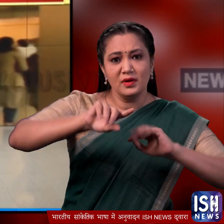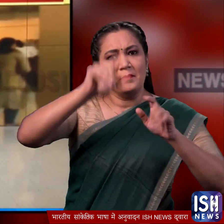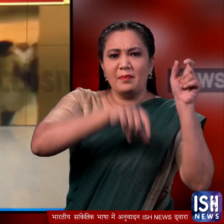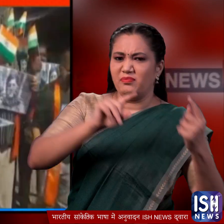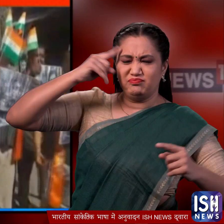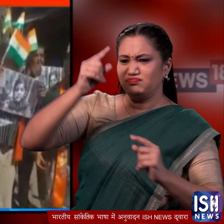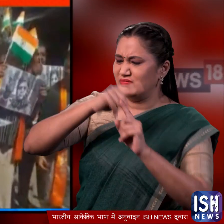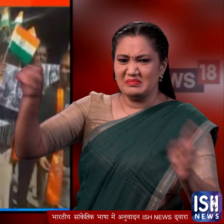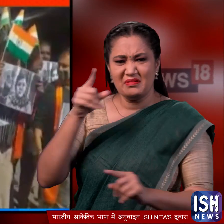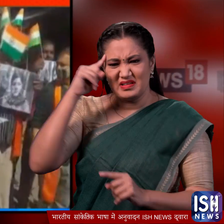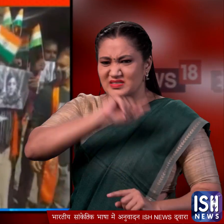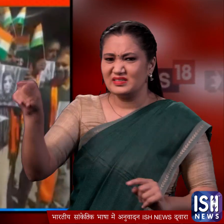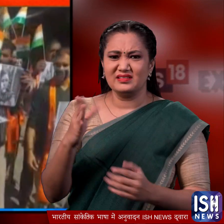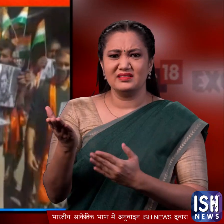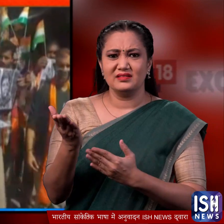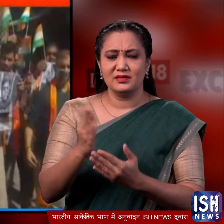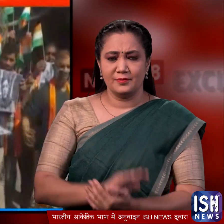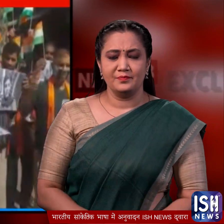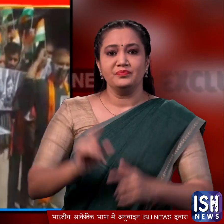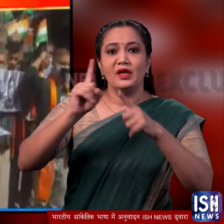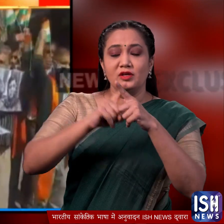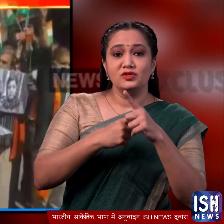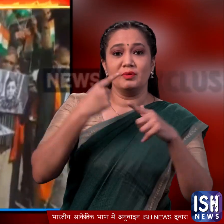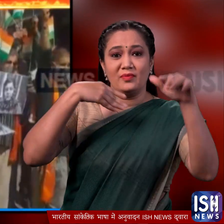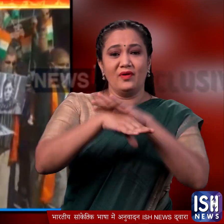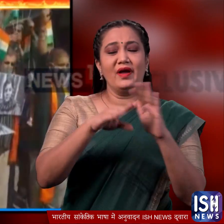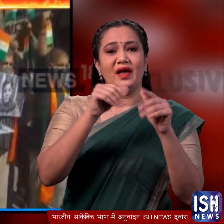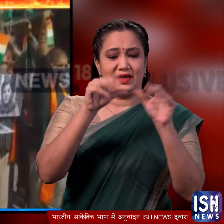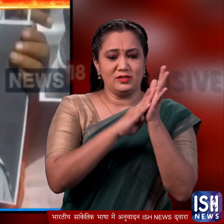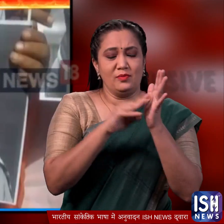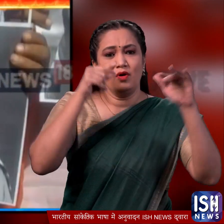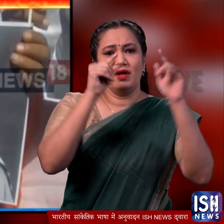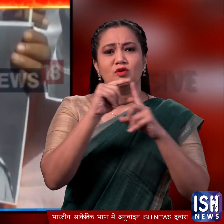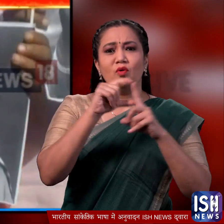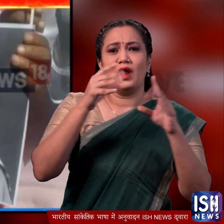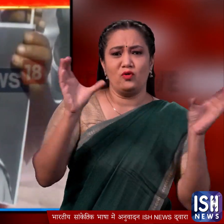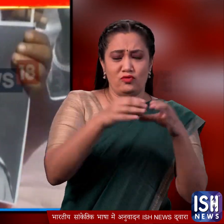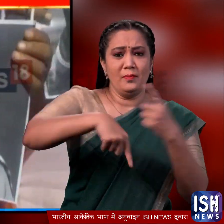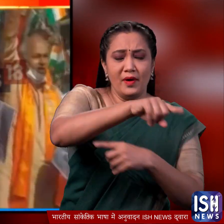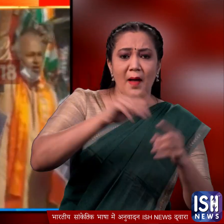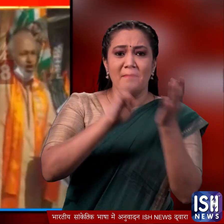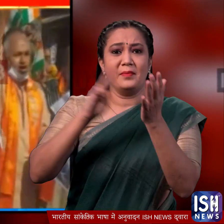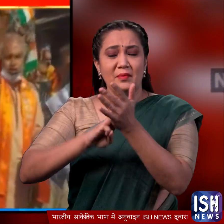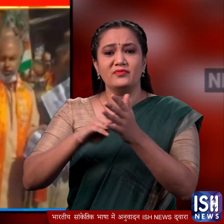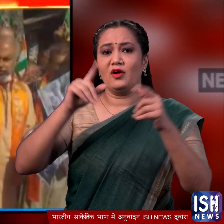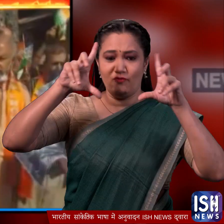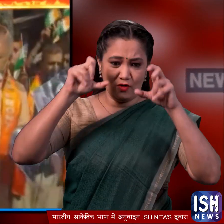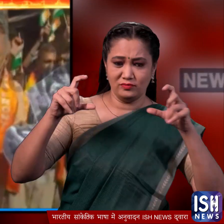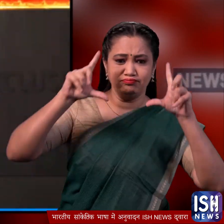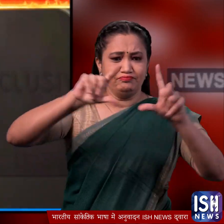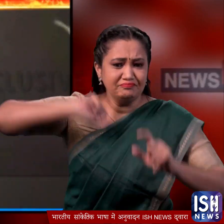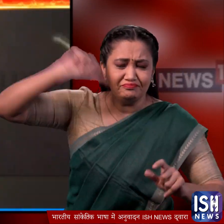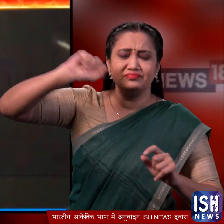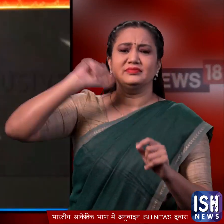शुरू हो गया और जम्मू में डोगरा फ्रंट से जुड़े लोग सड़कों पर उतर आए। महबूबा की फोटो हाथ में लेकर उन्होंने पहले नारेबाजी